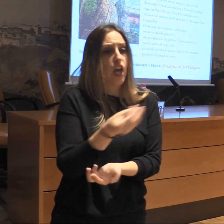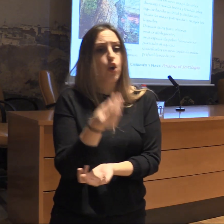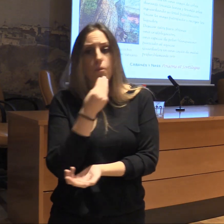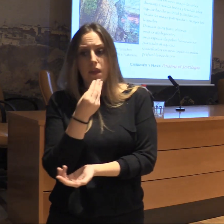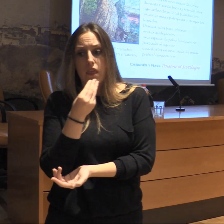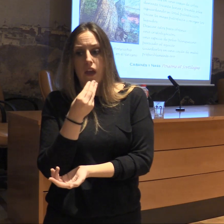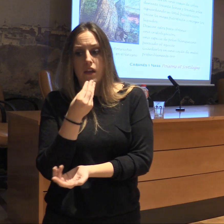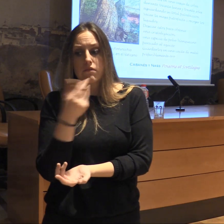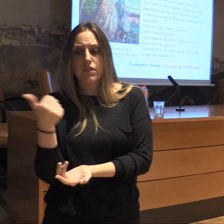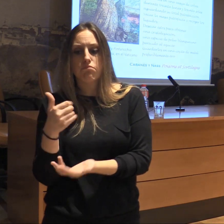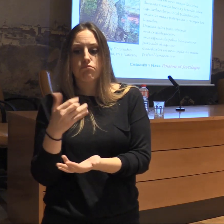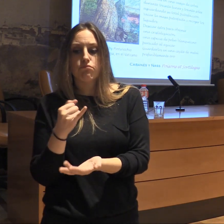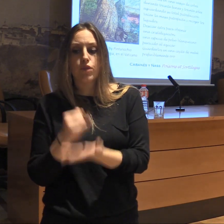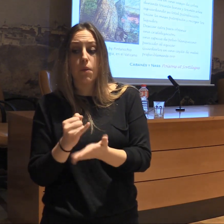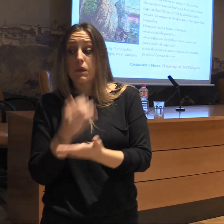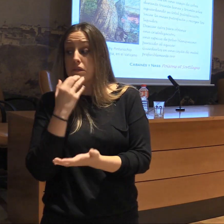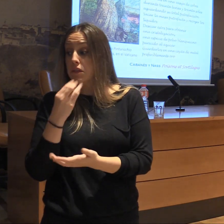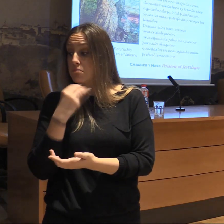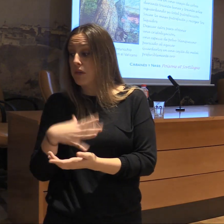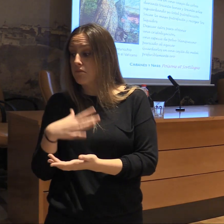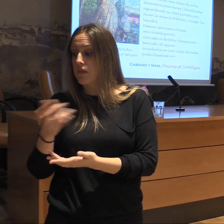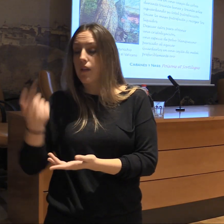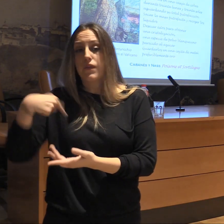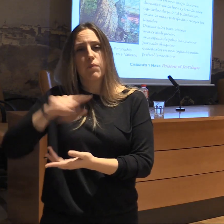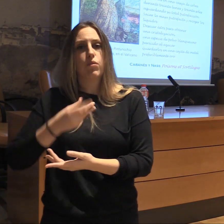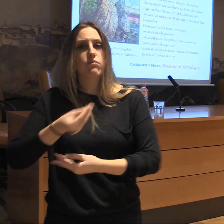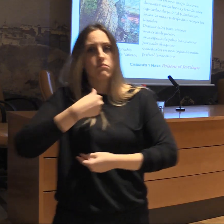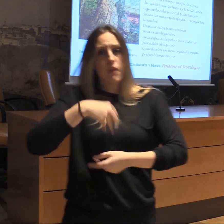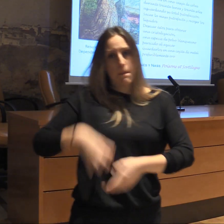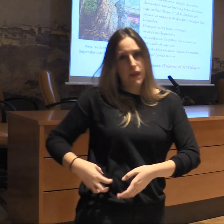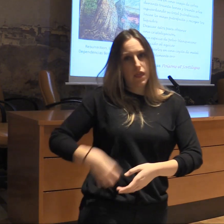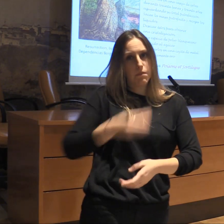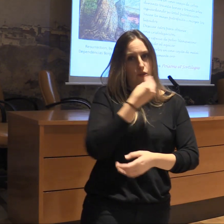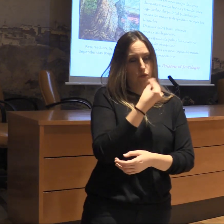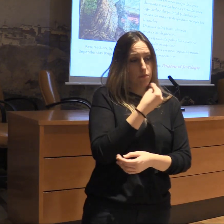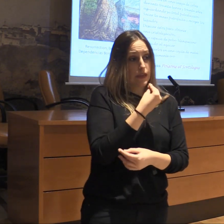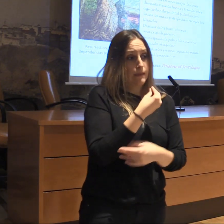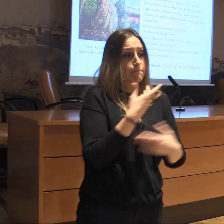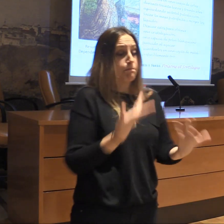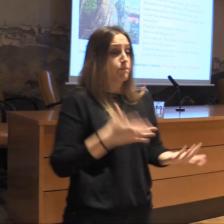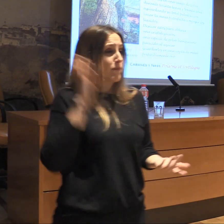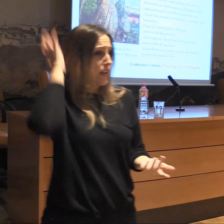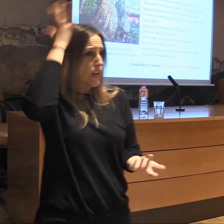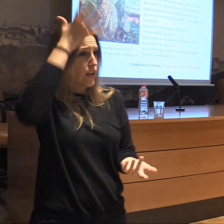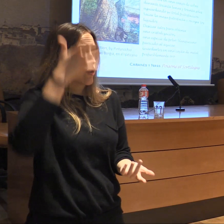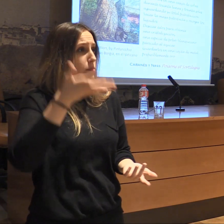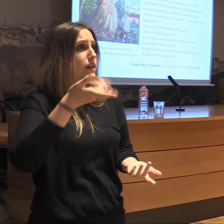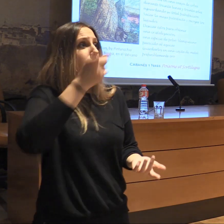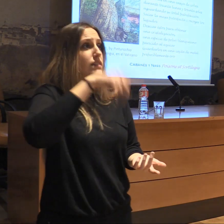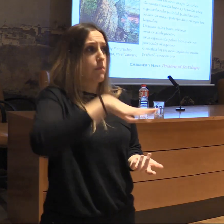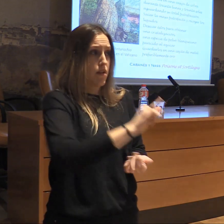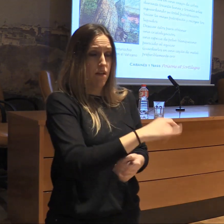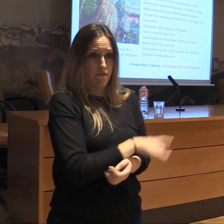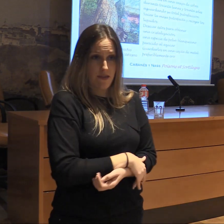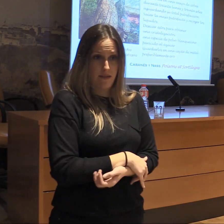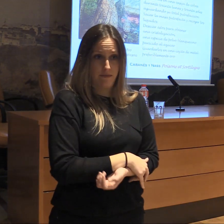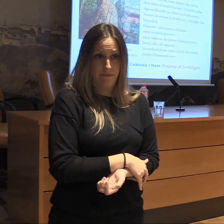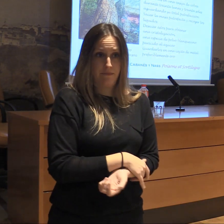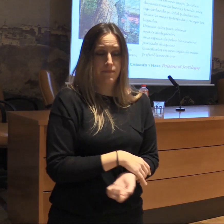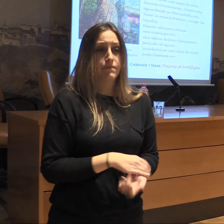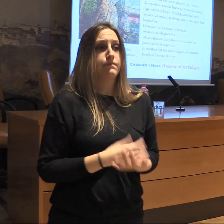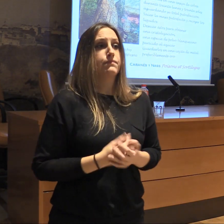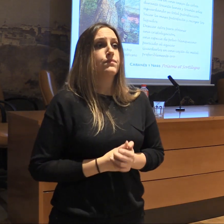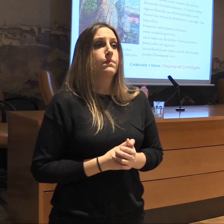señores. En la Roma imperial ya también existía una especie de sindicato de estos degustadores o